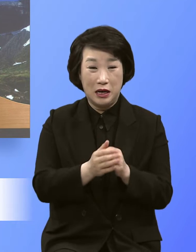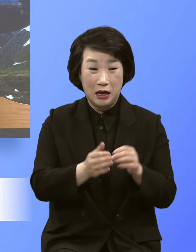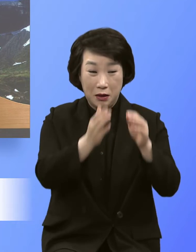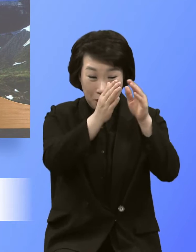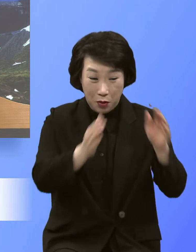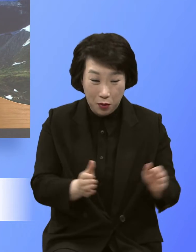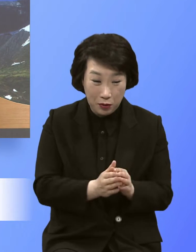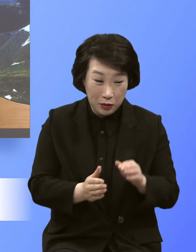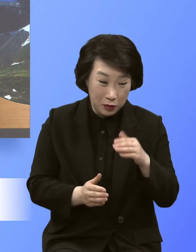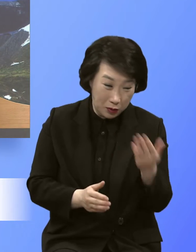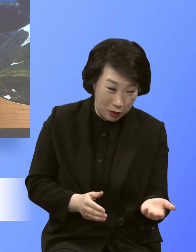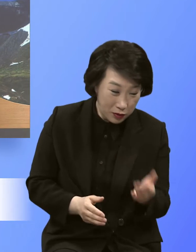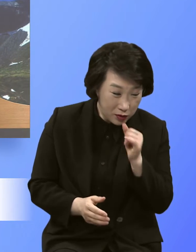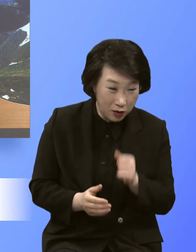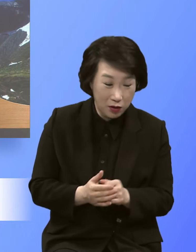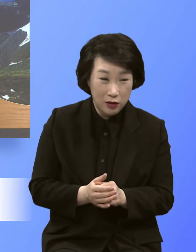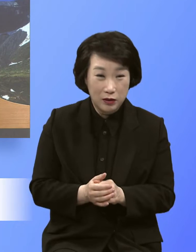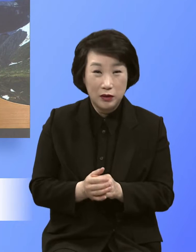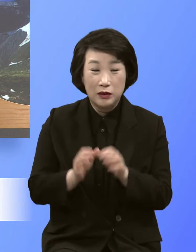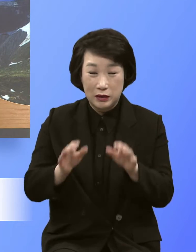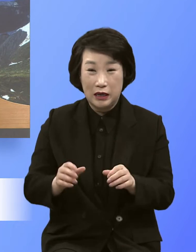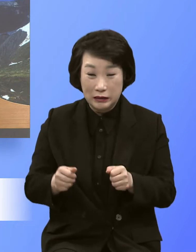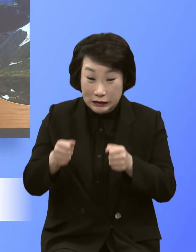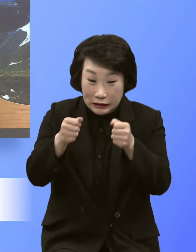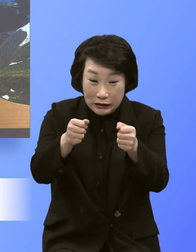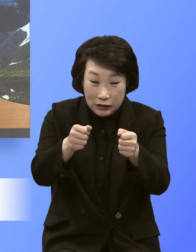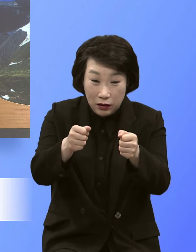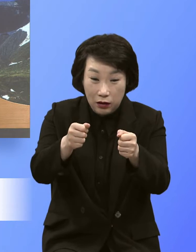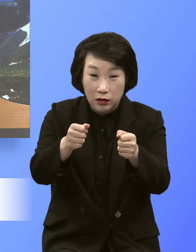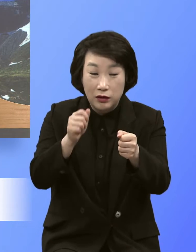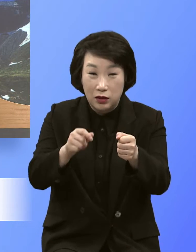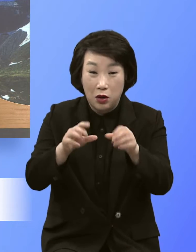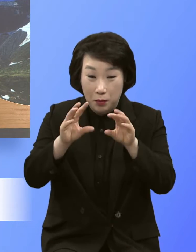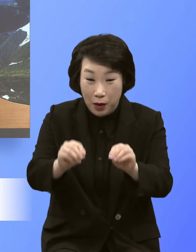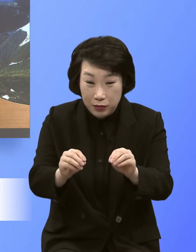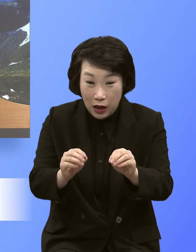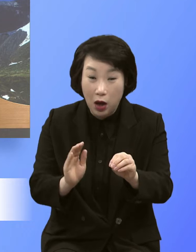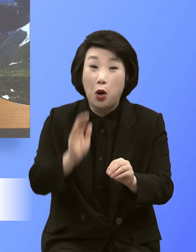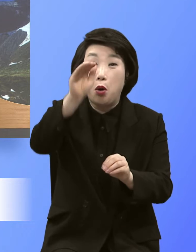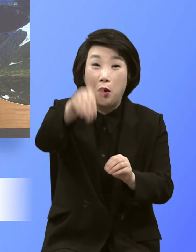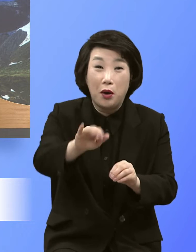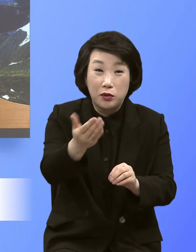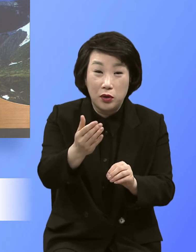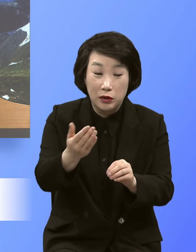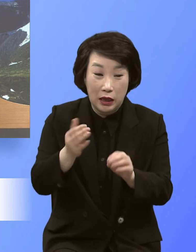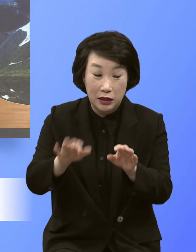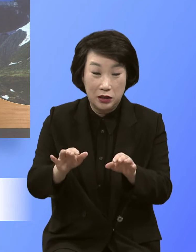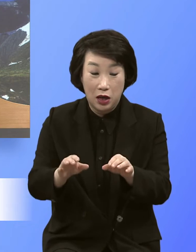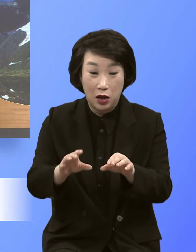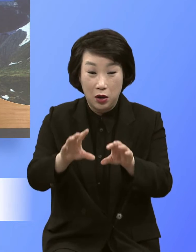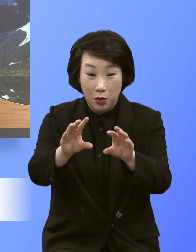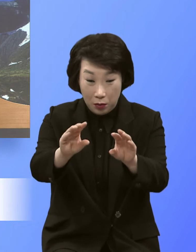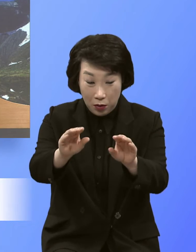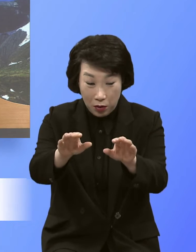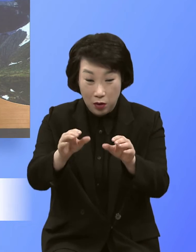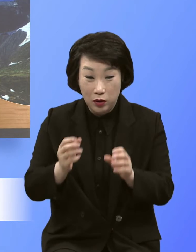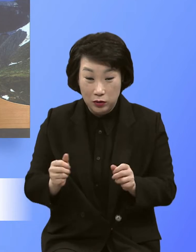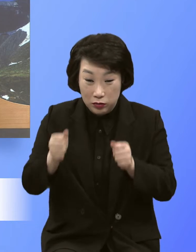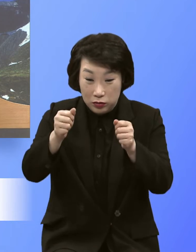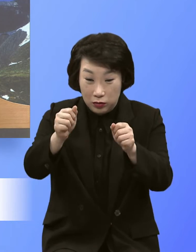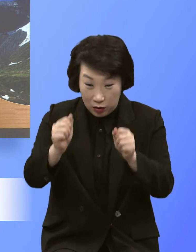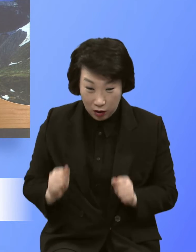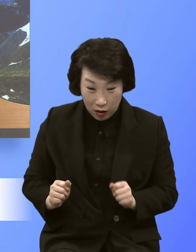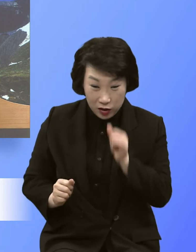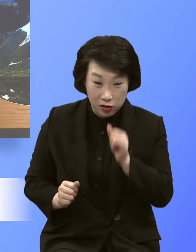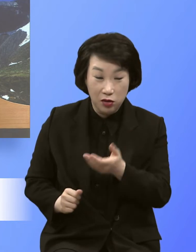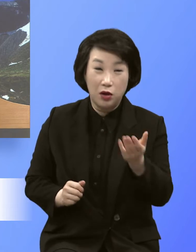쓰러지고 추럭이 뒤로 조금만 바꾸면 스톱되니까. 이건 뭐 아무리